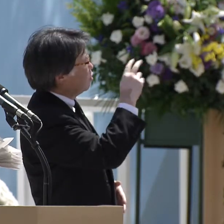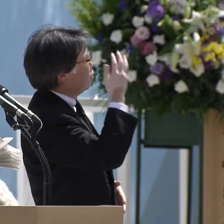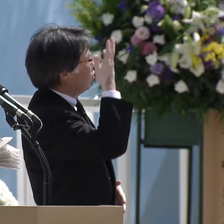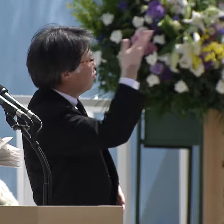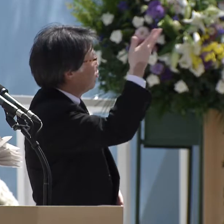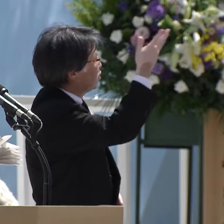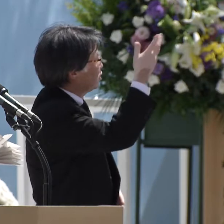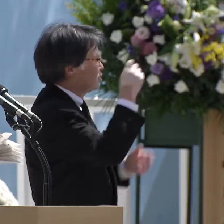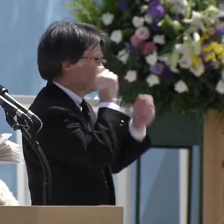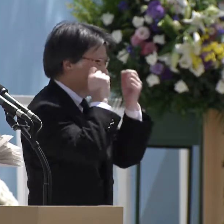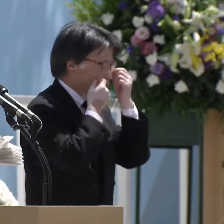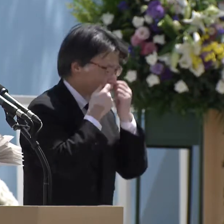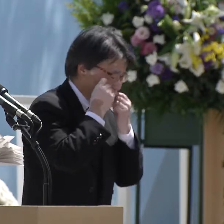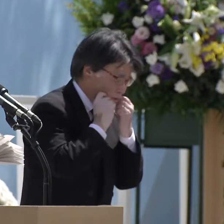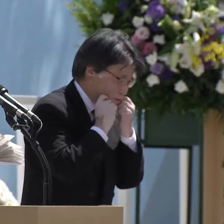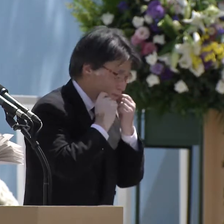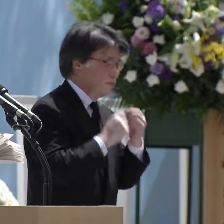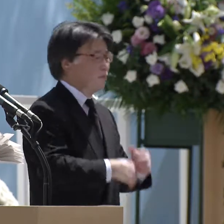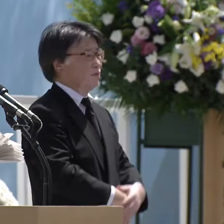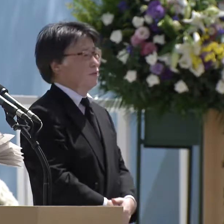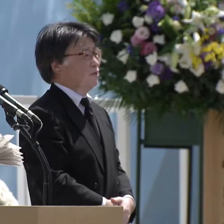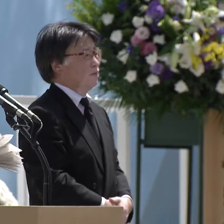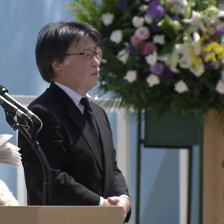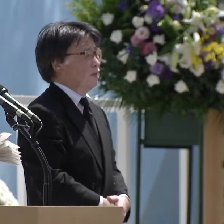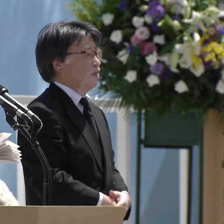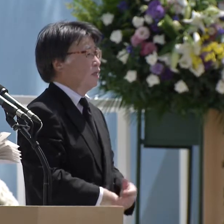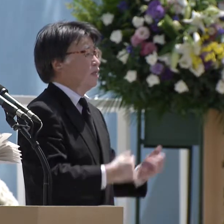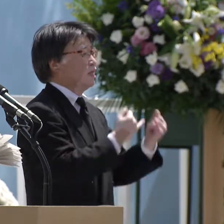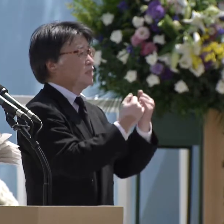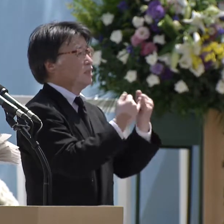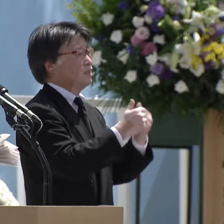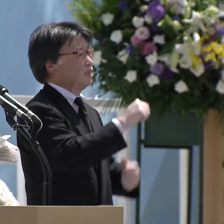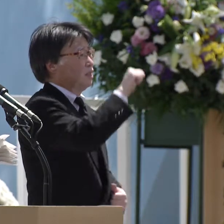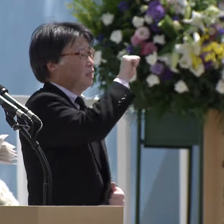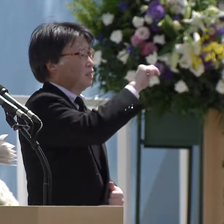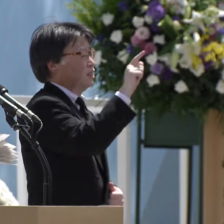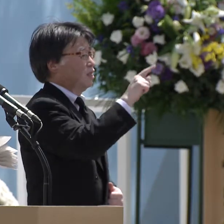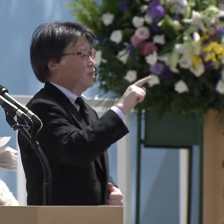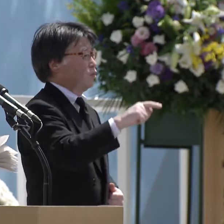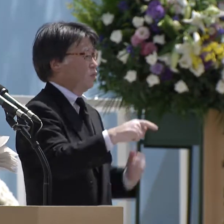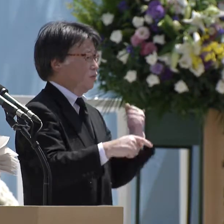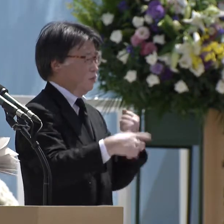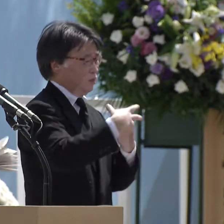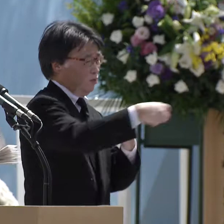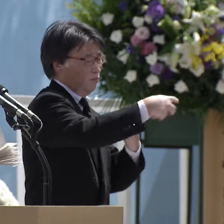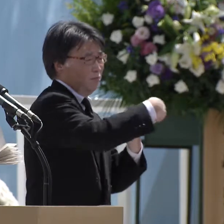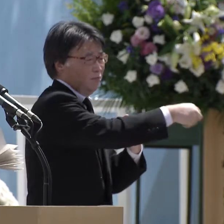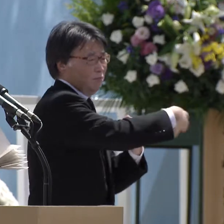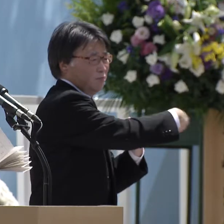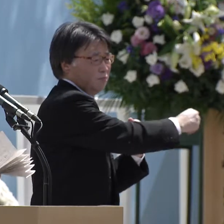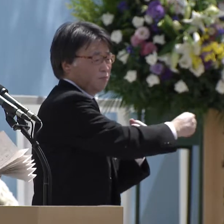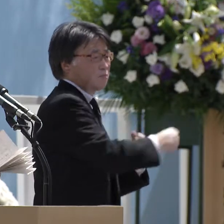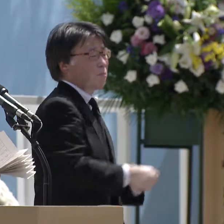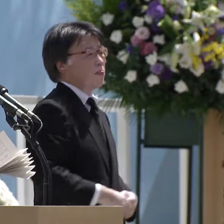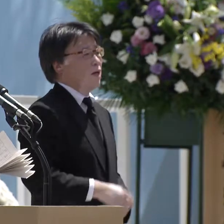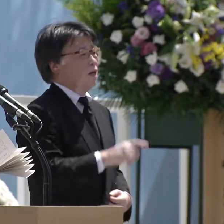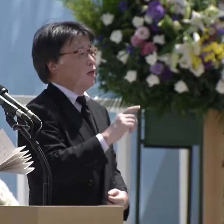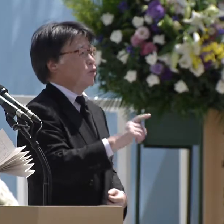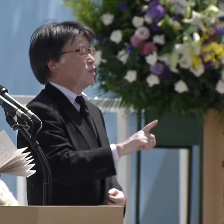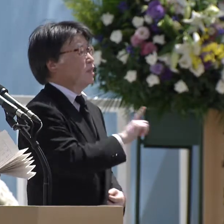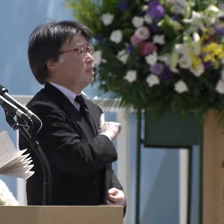。原爆により身内5人の命が一挙に奪われました。この日一